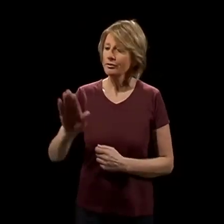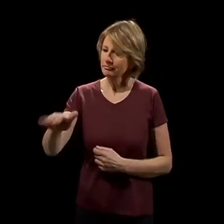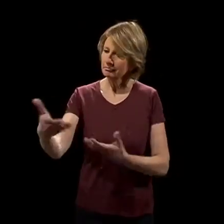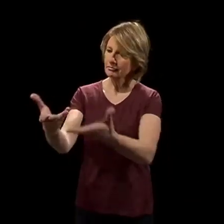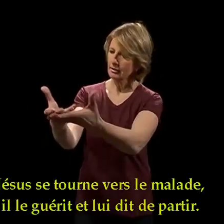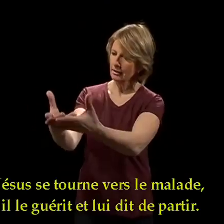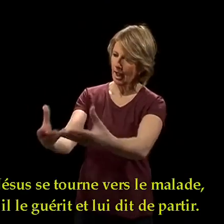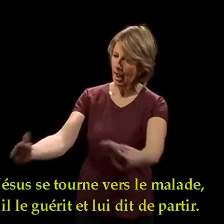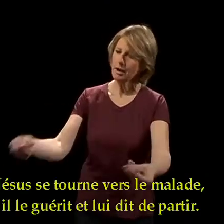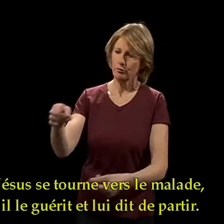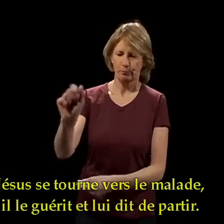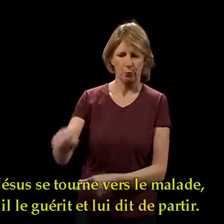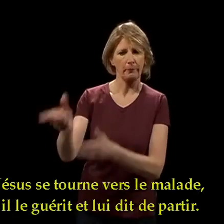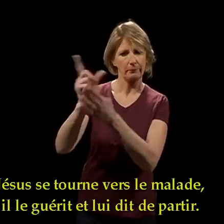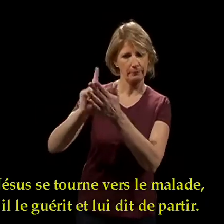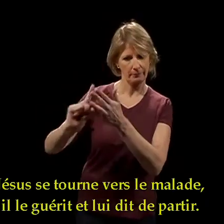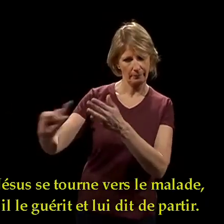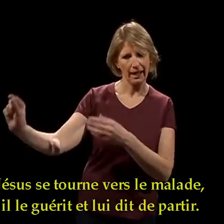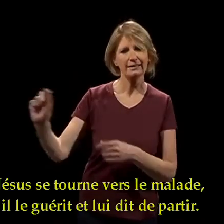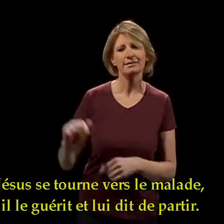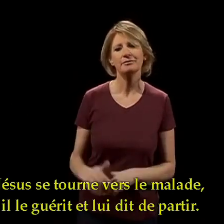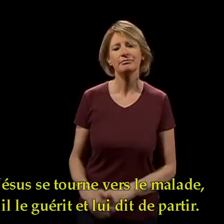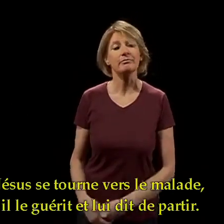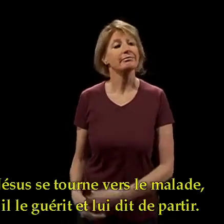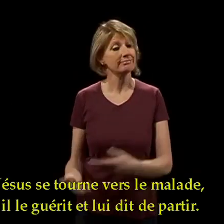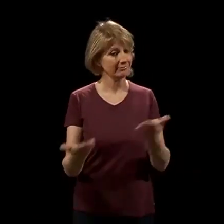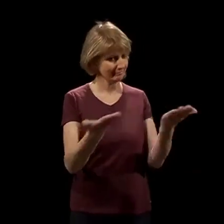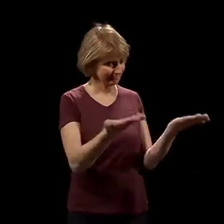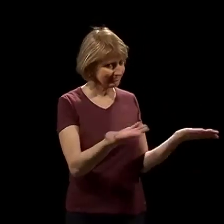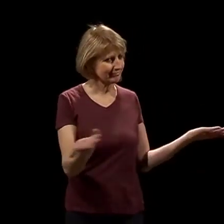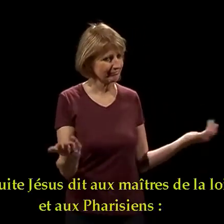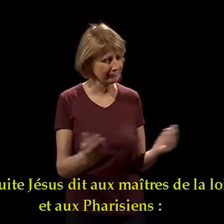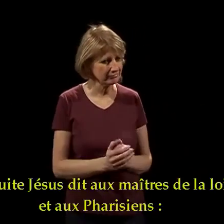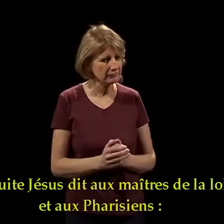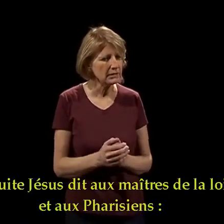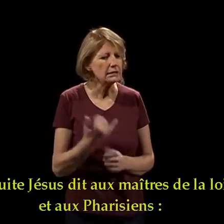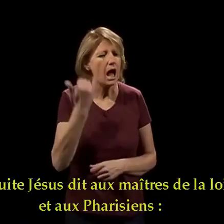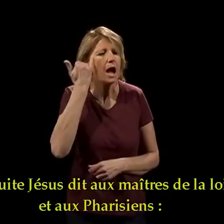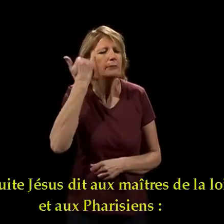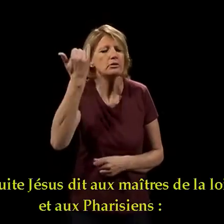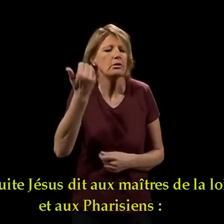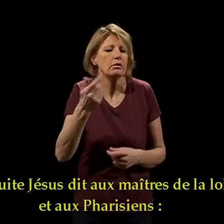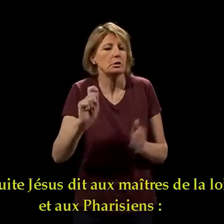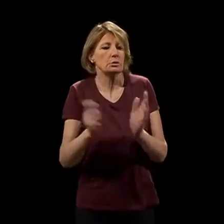Jésus se tourne vers le malade, il le guérit et lui dit de partir. Ensuite Jésus dit au maître de la loi et aux pharisiens,